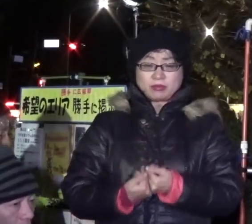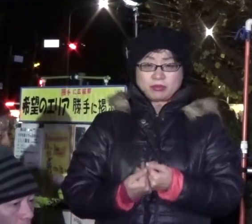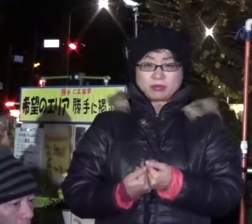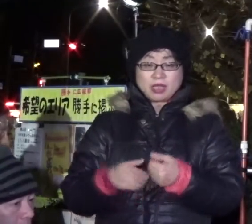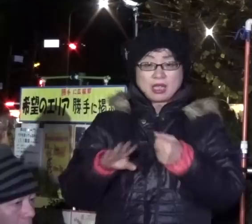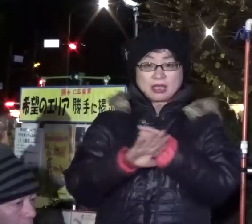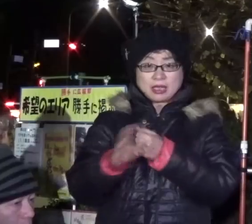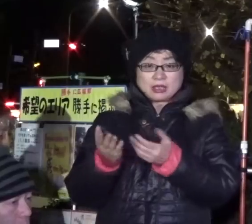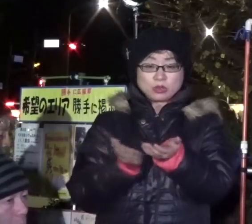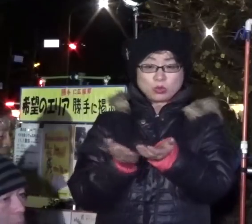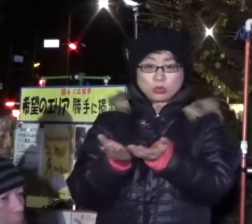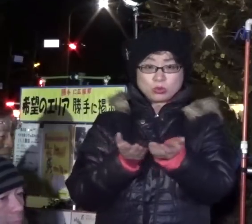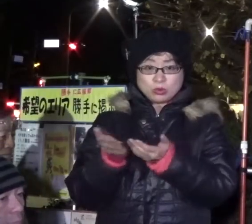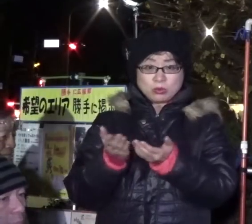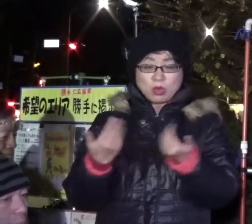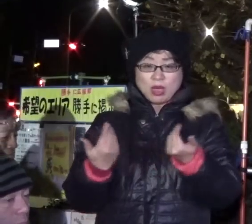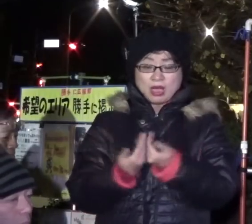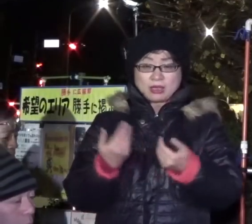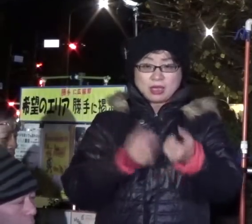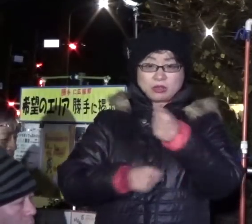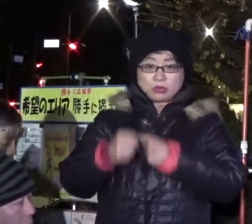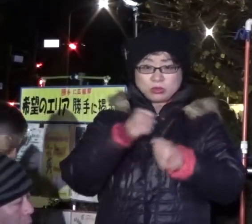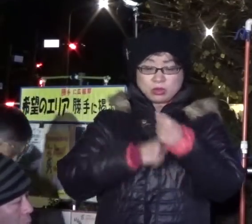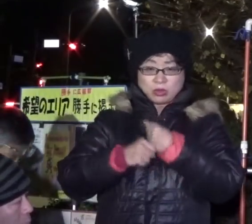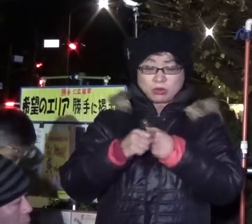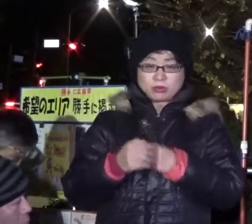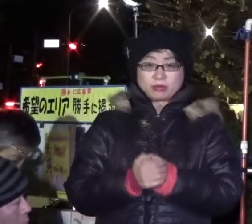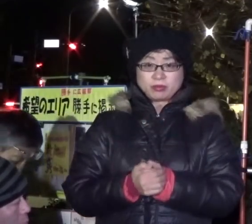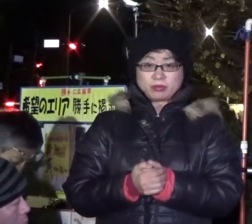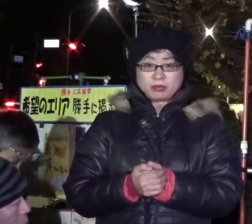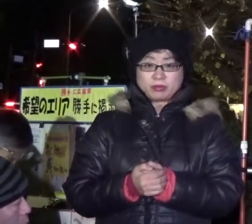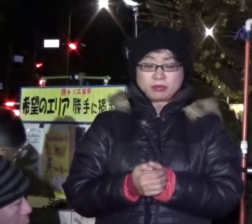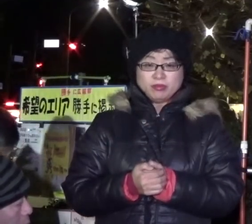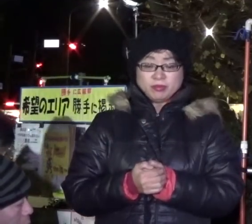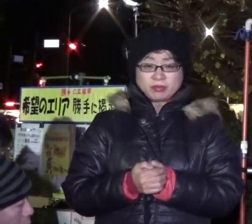母反対運動が交差して連携して、